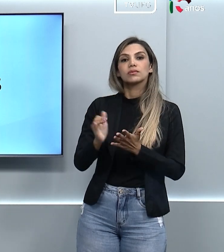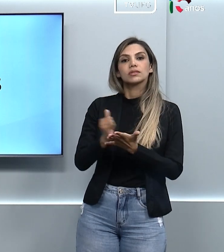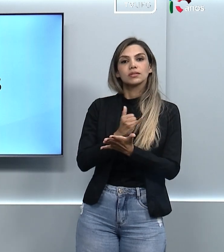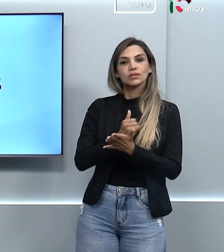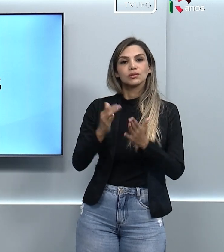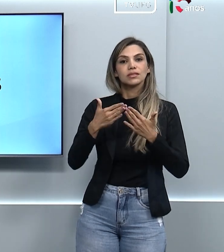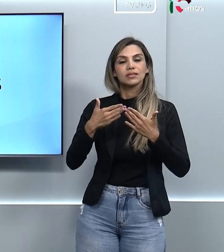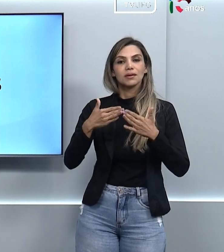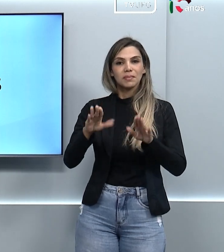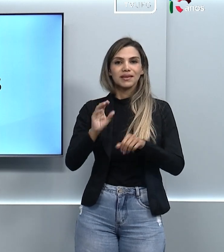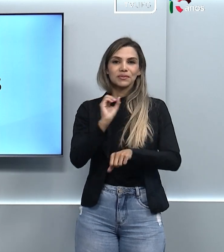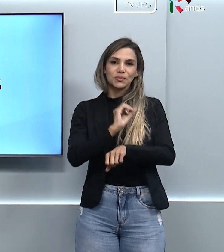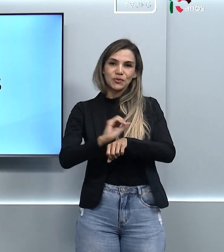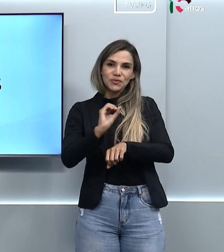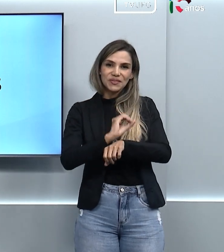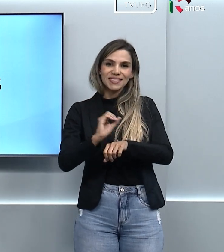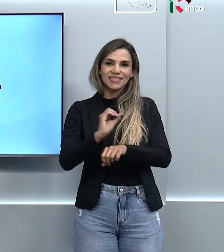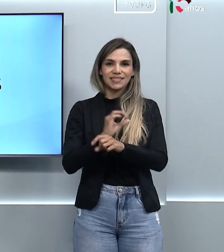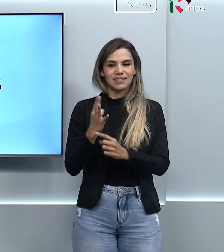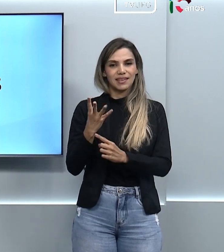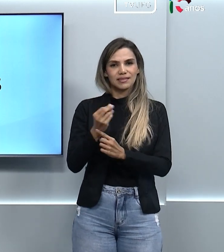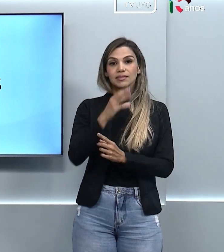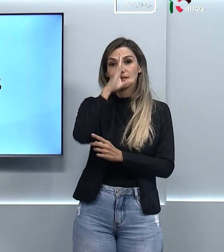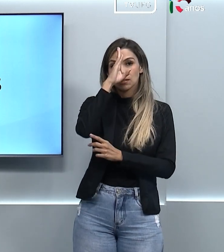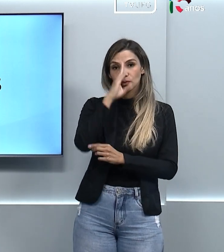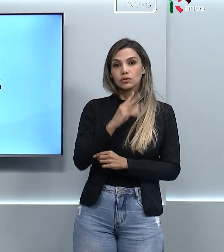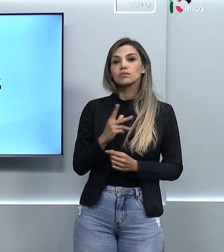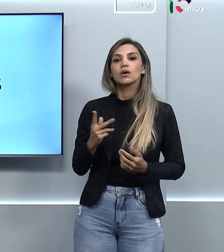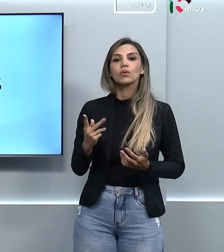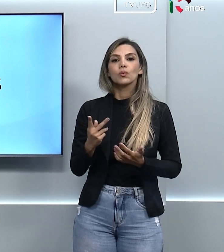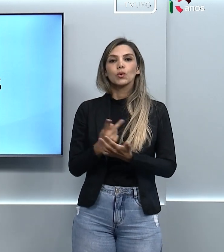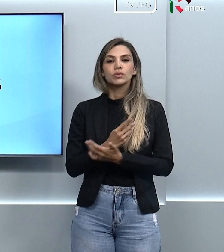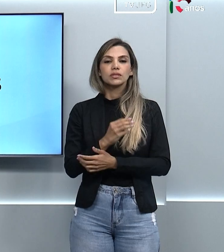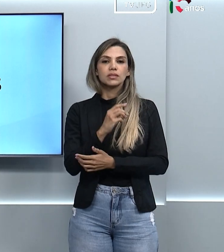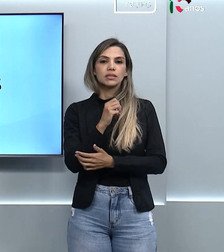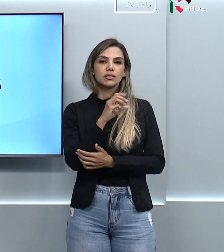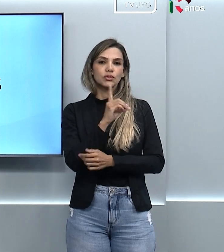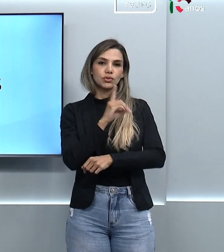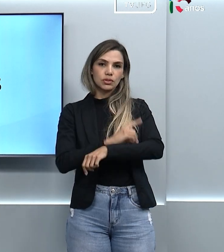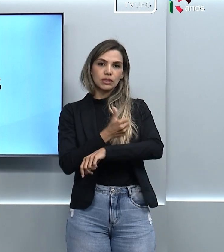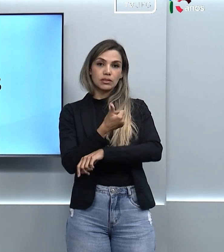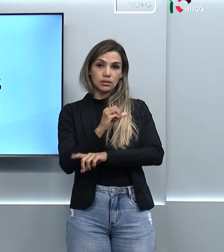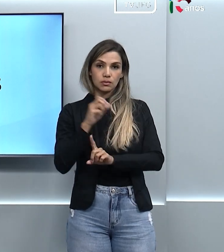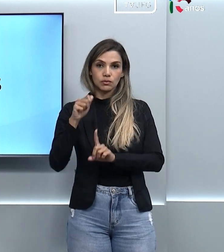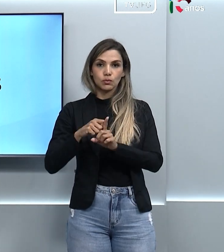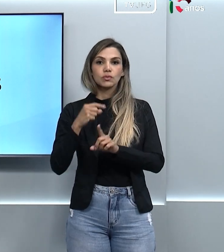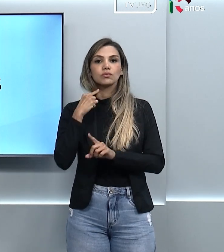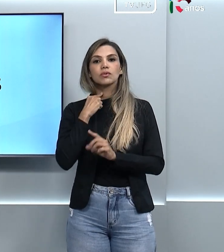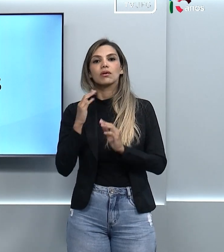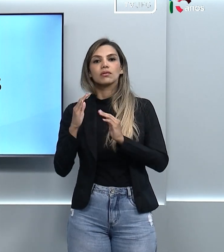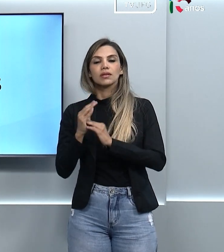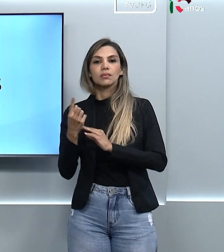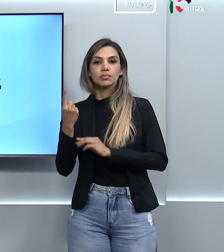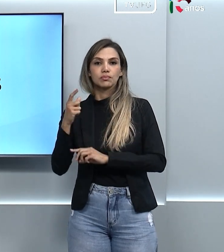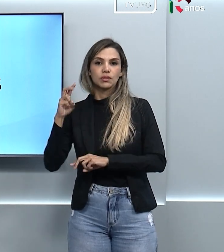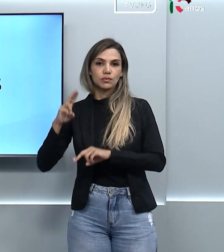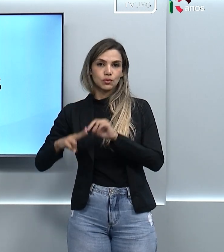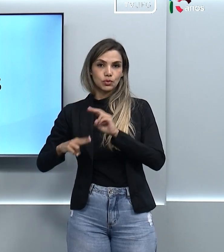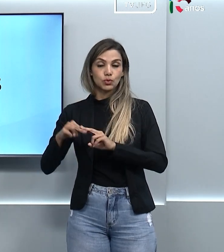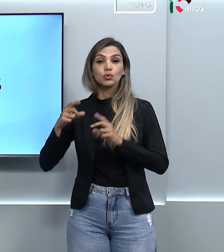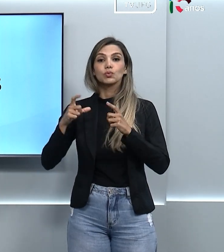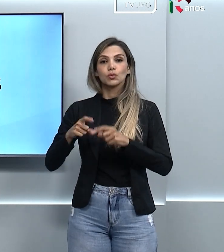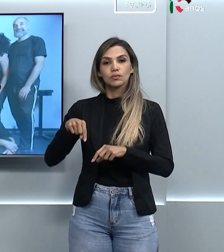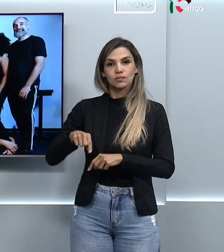oficinas artísticas totalmente gratuitas. Elas serão realizadas entre os dias 19 desse mês e o dia 1º de junho aqui em